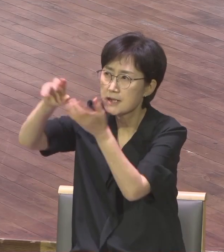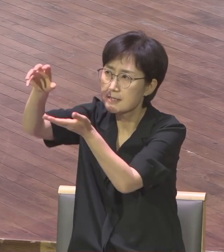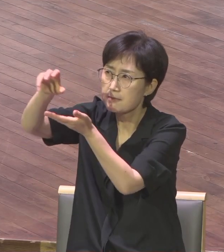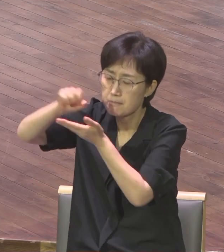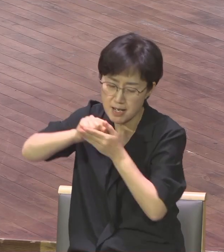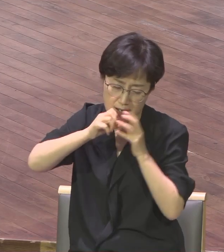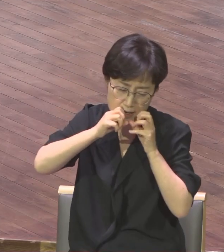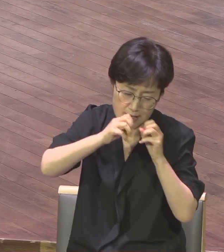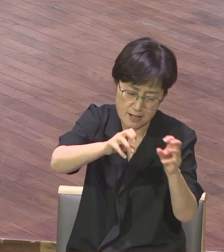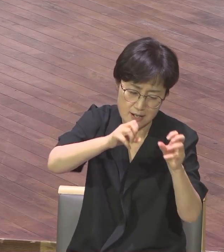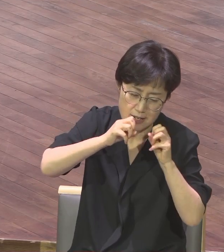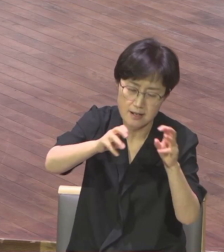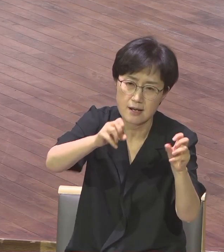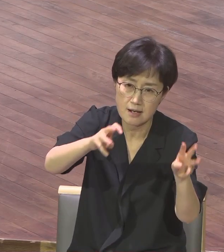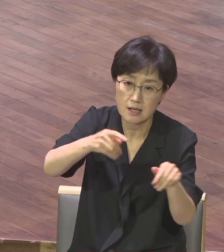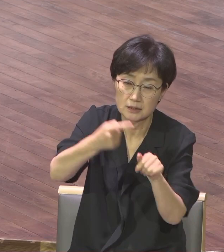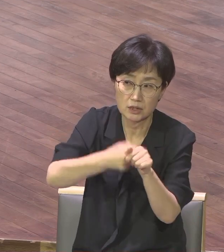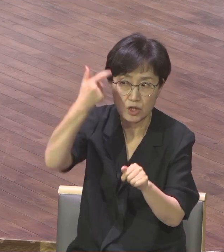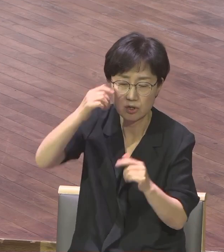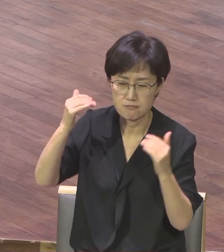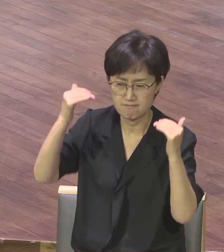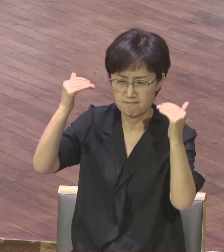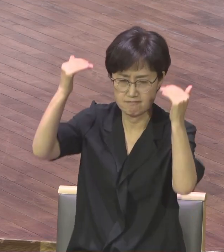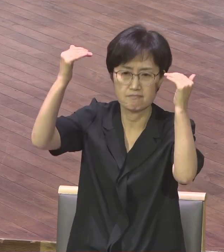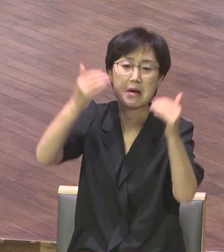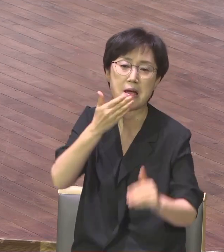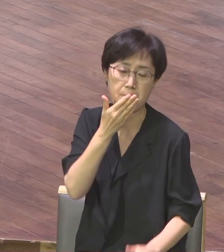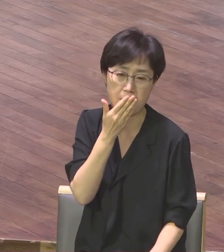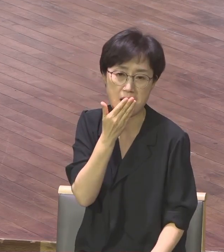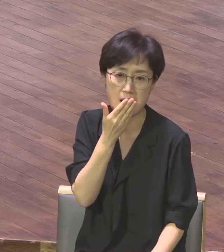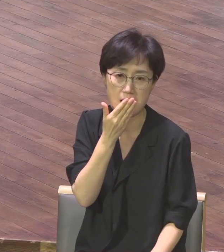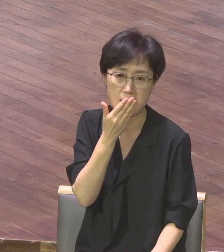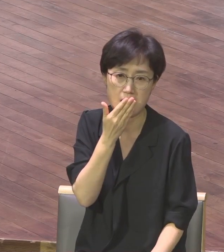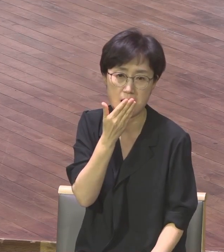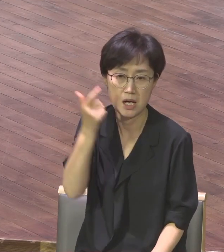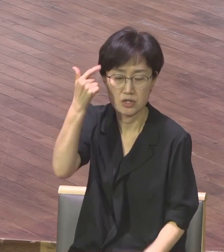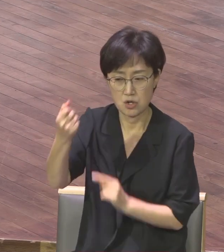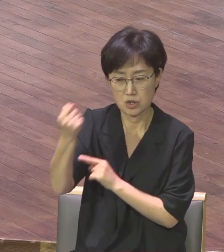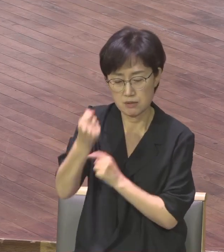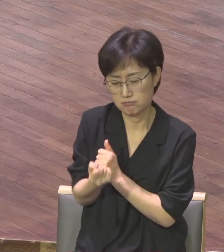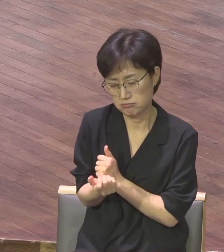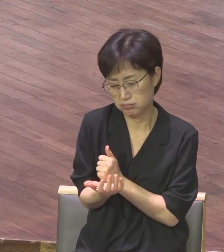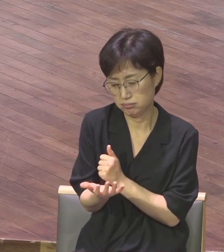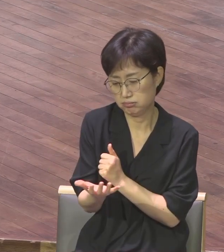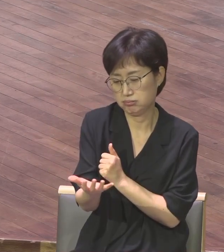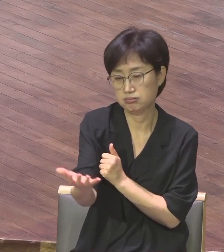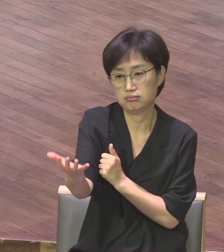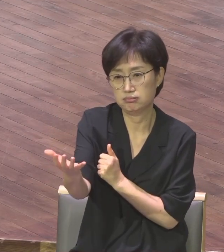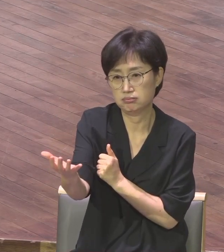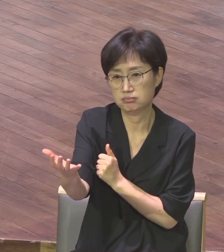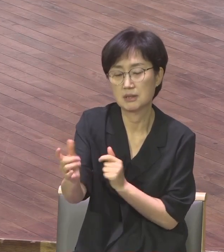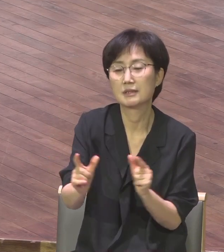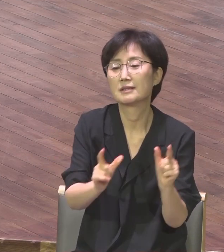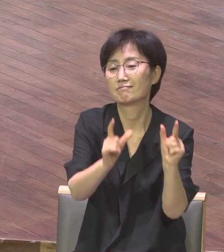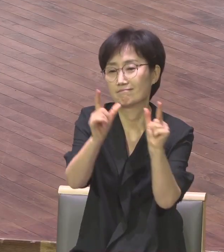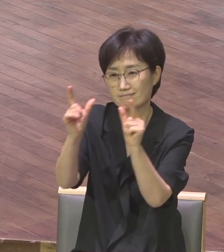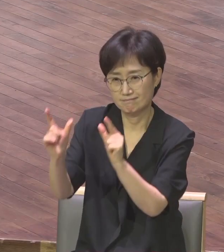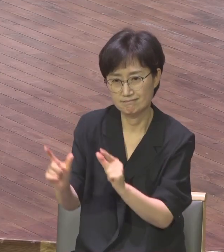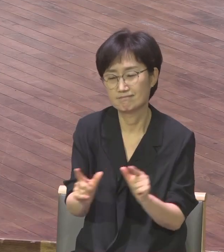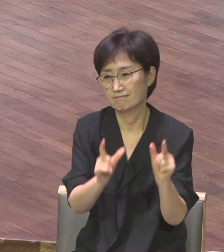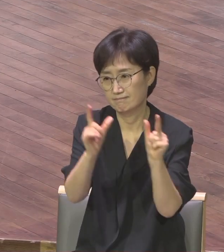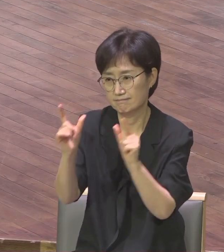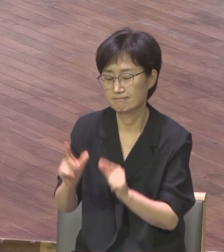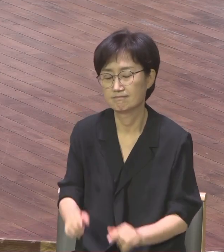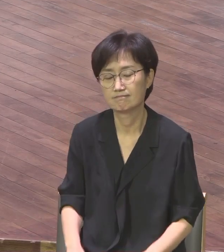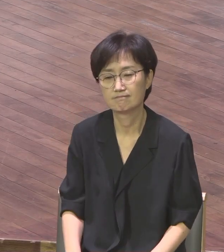통해서 자라가라고, 그것을 통해서 영적 영향력 있는 입히는 삶을 살아라고 그렇게